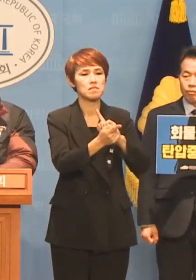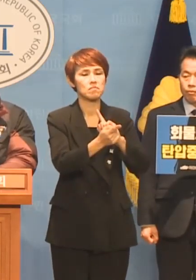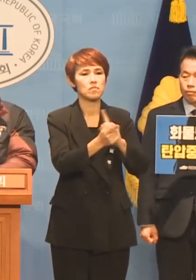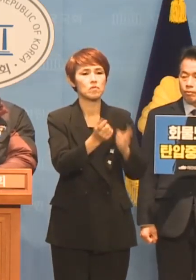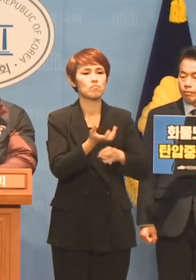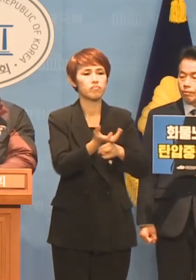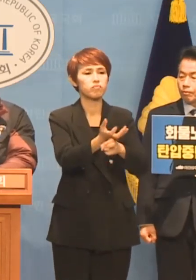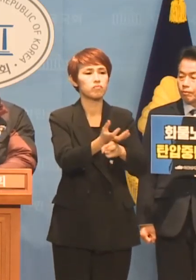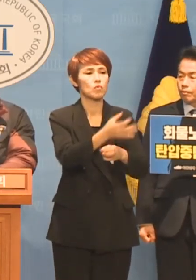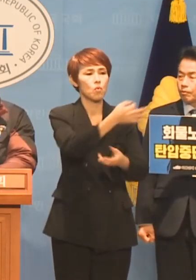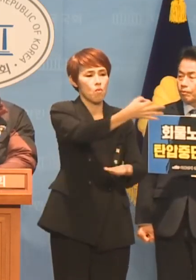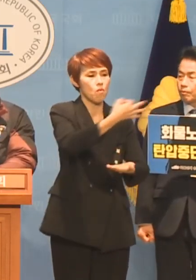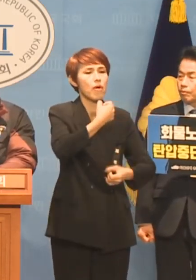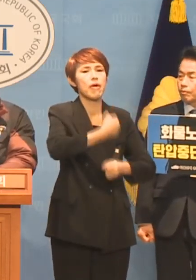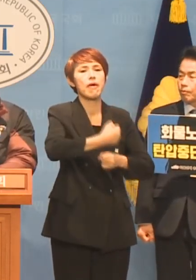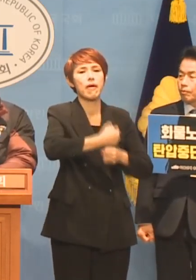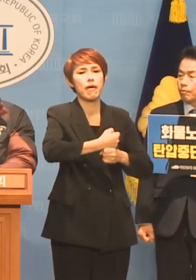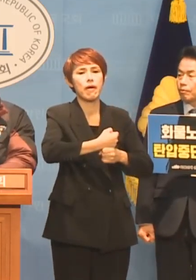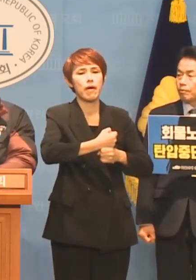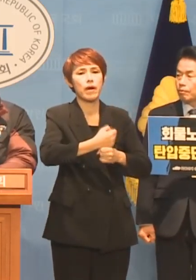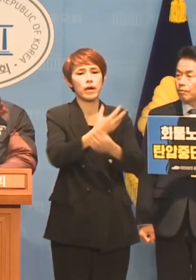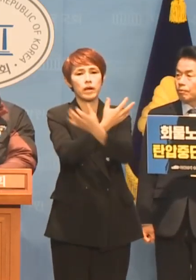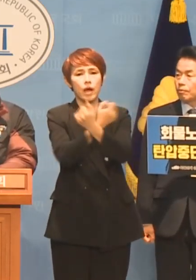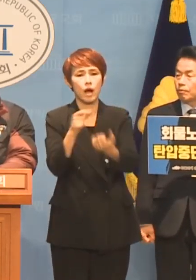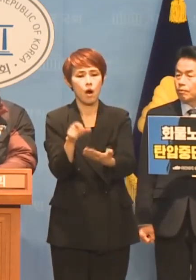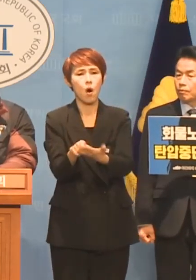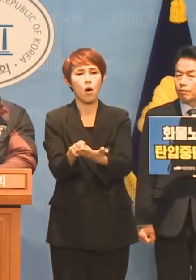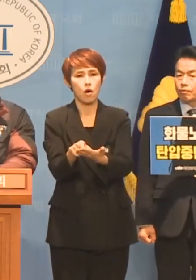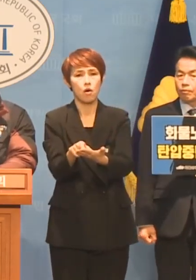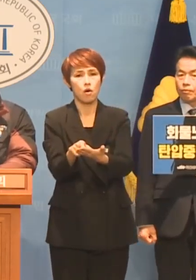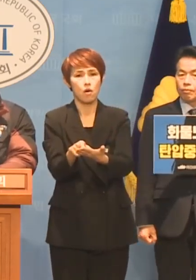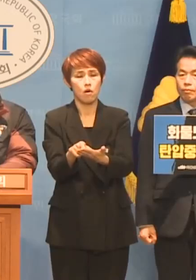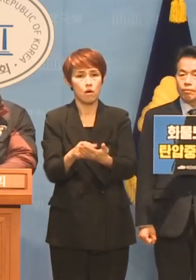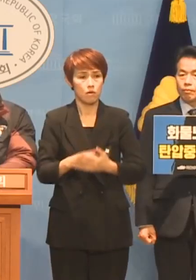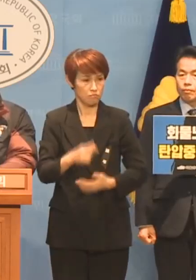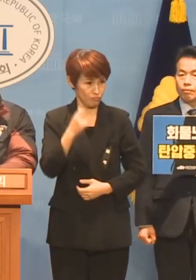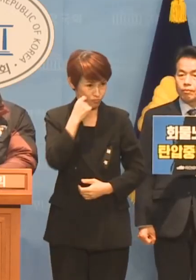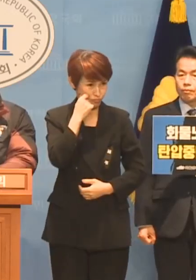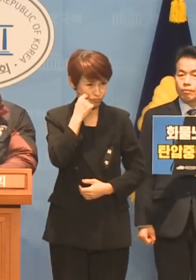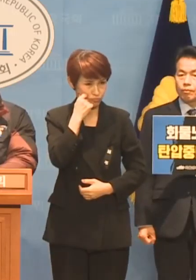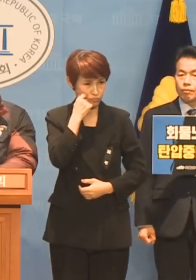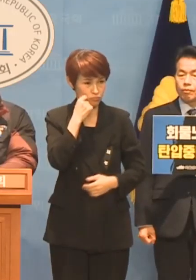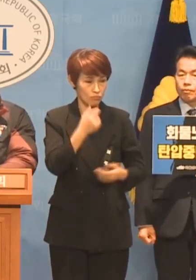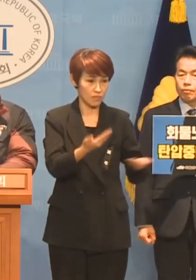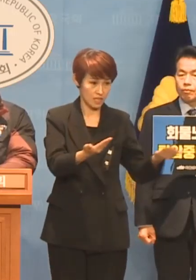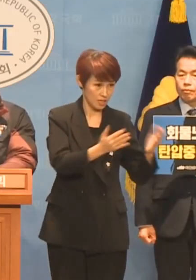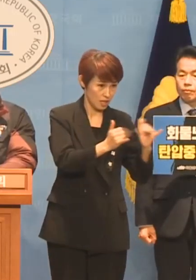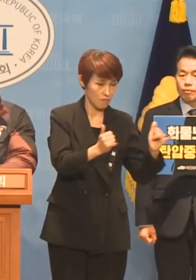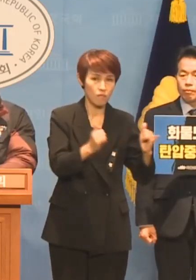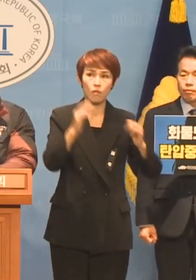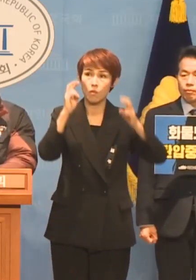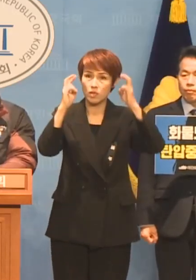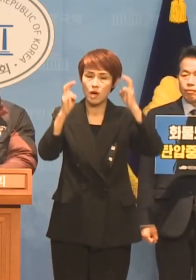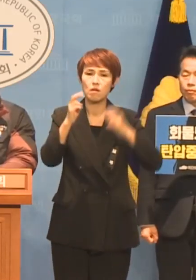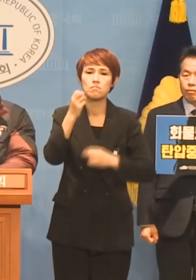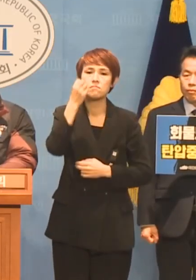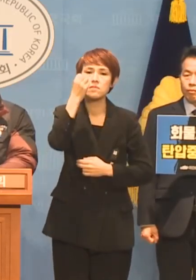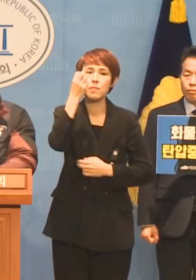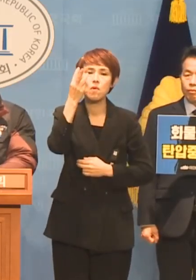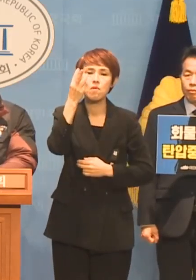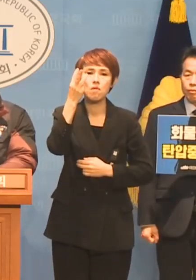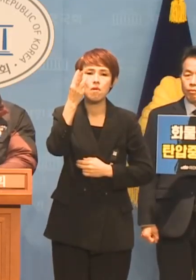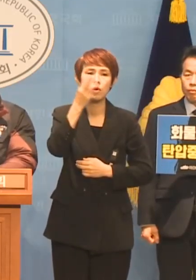차질 없도록 한다. 단 불가 시 을은 가백의 위약금 급여